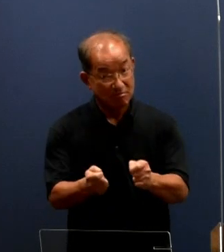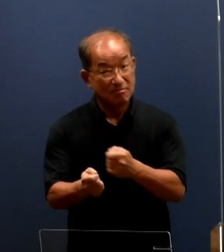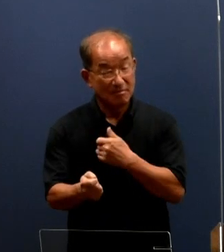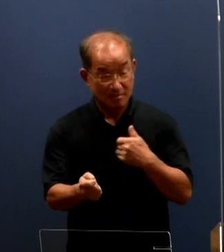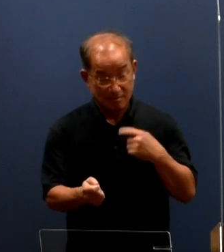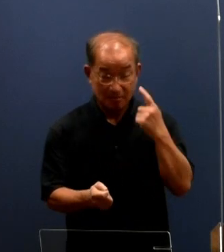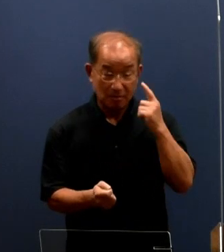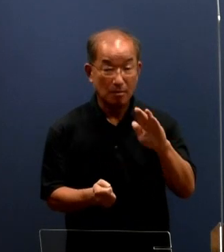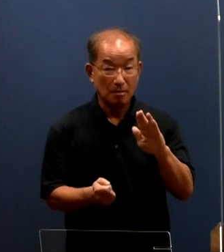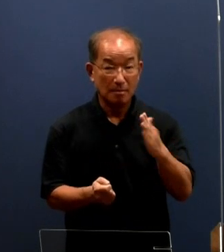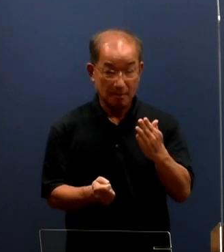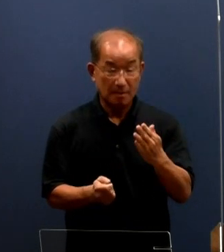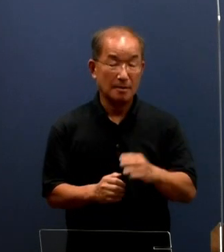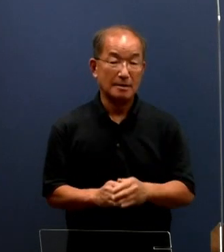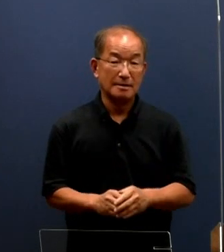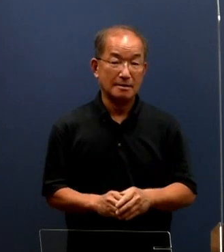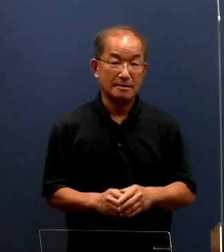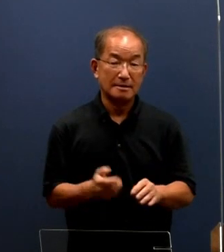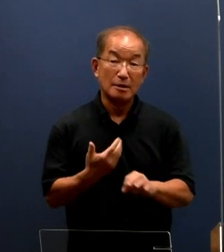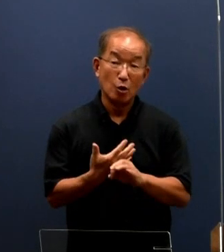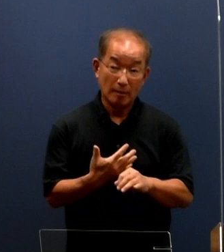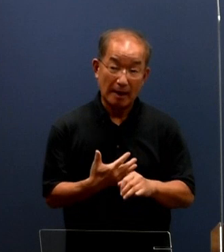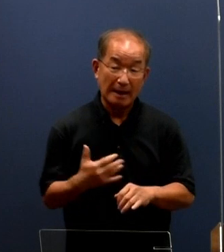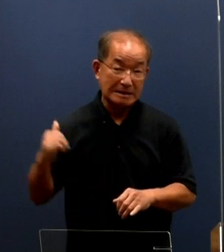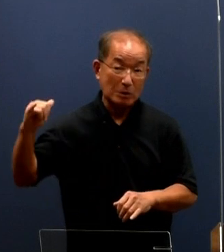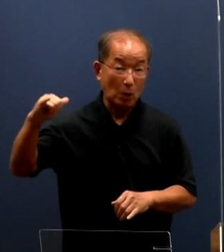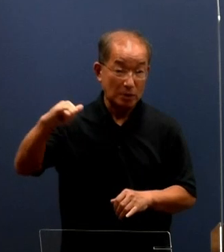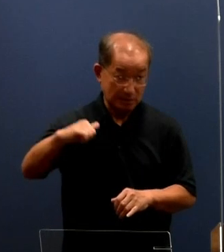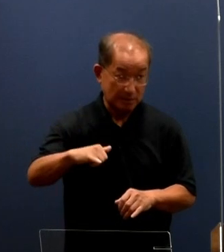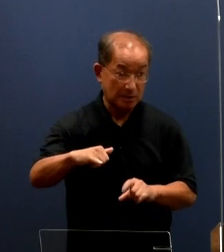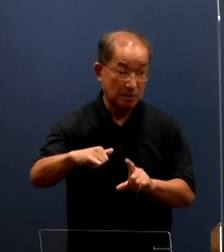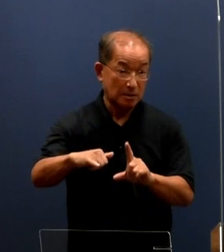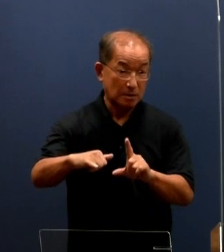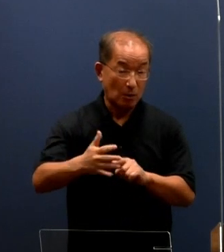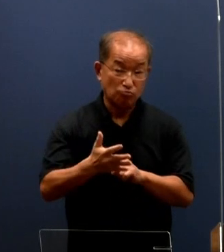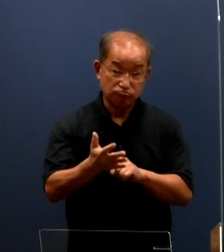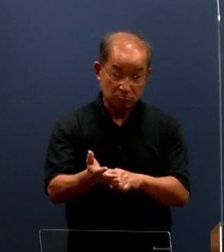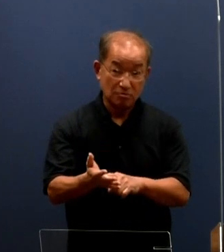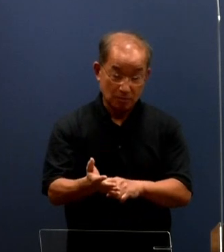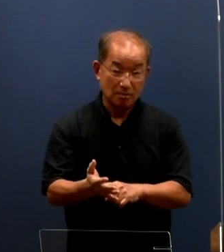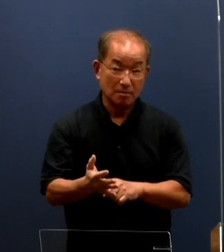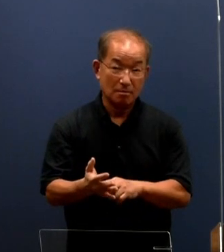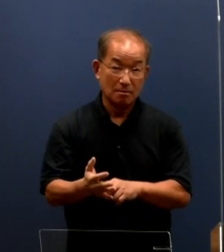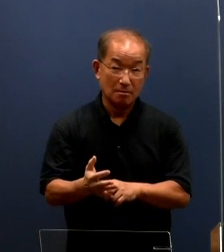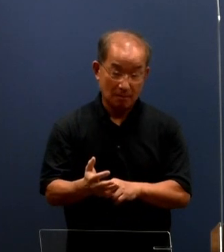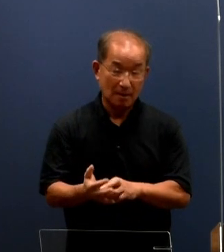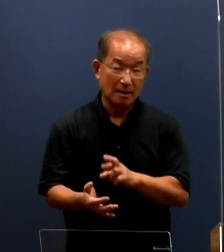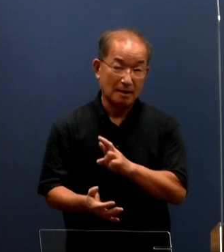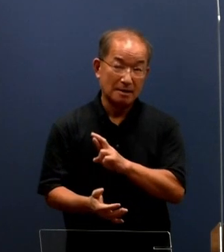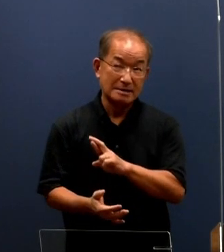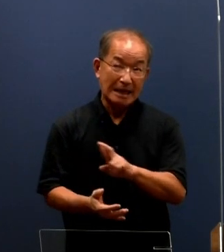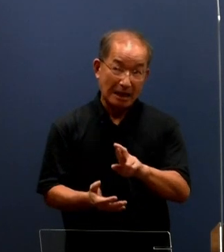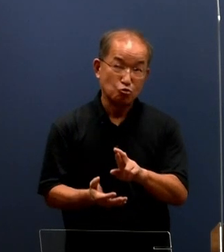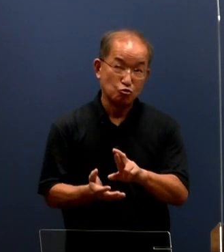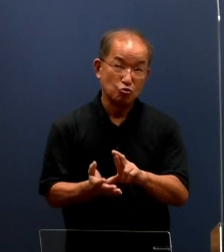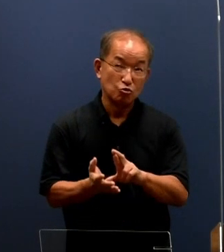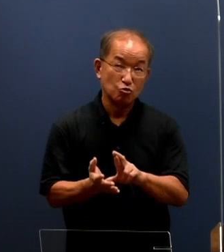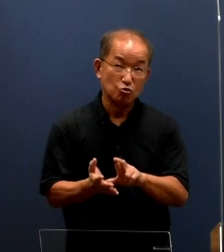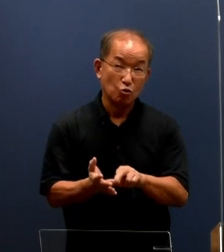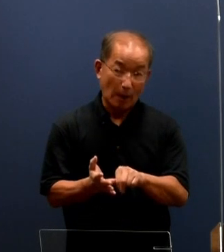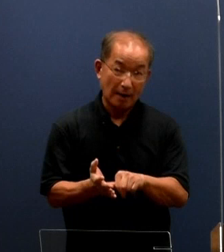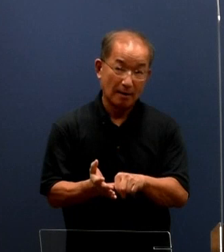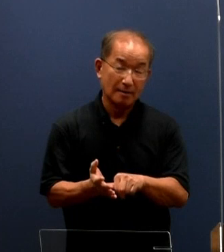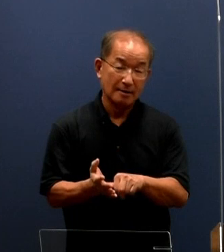ですけど。まあ、飛行機を取っていたり、まあ、JR の切符は払い戻して数量、それはいや、でも特急券